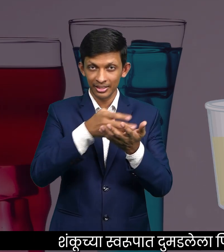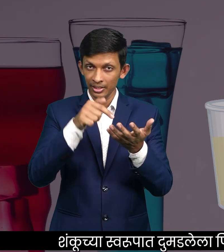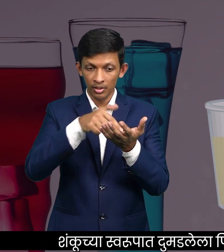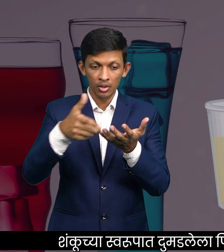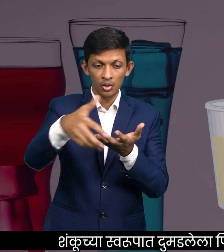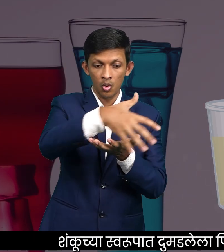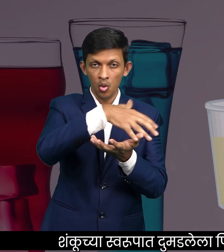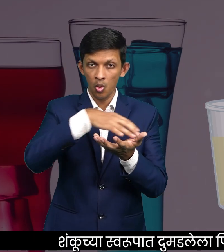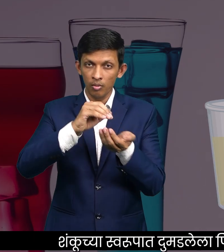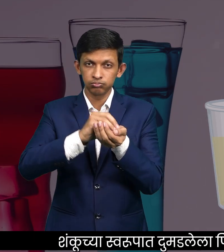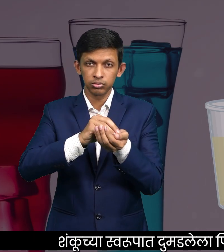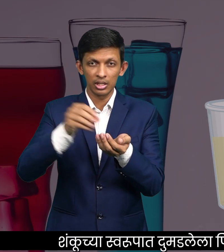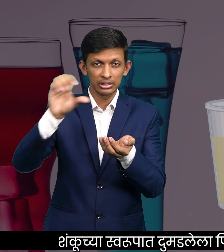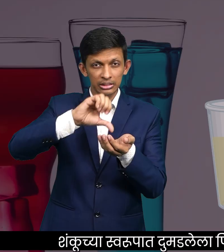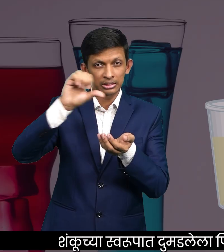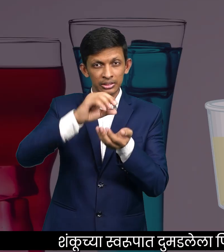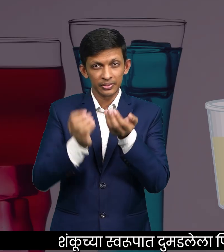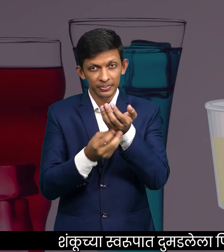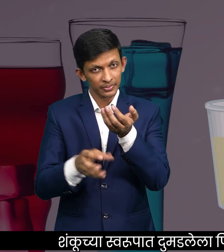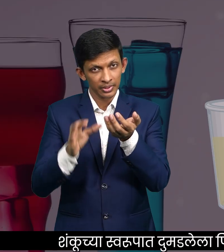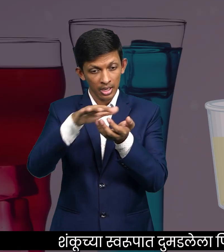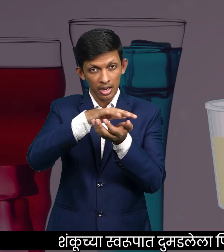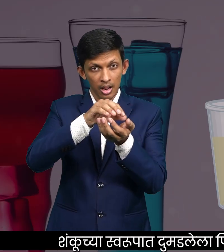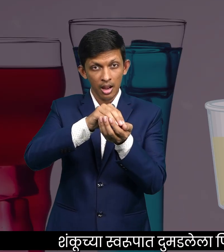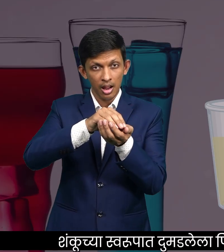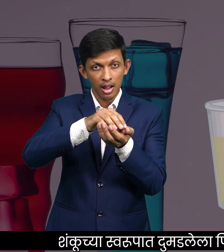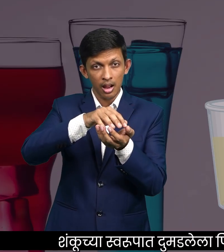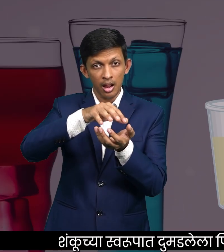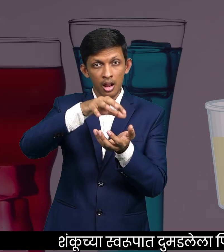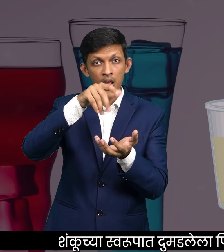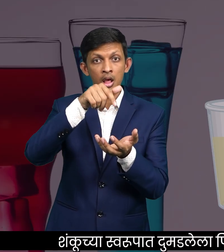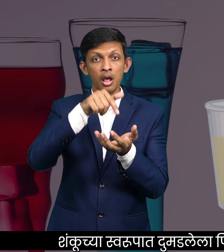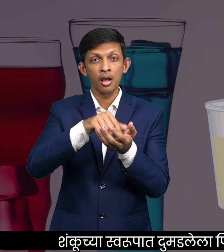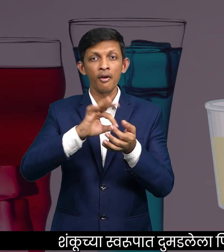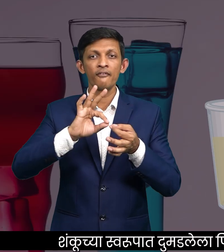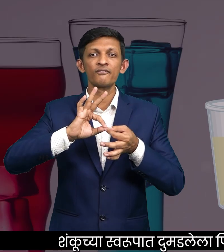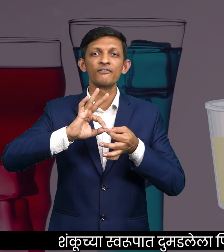शंकूच्या स्वरूपात दुमडलेला फिल्टर पेपर फनेलवर बसवला जातो.